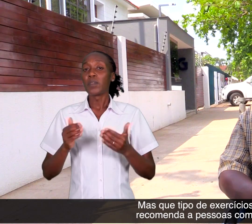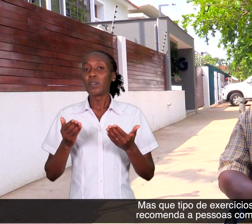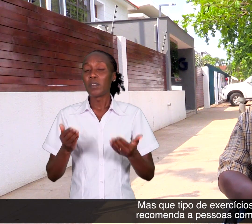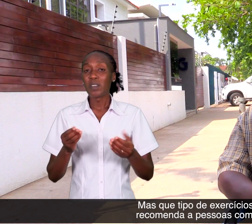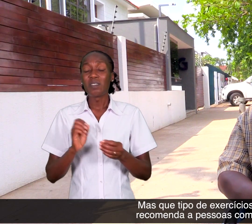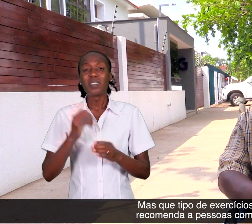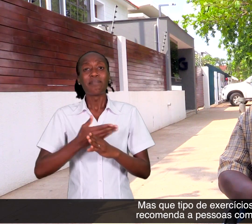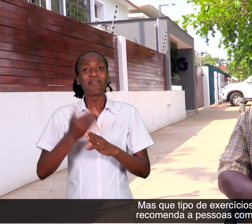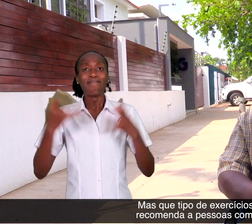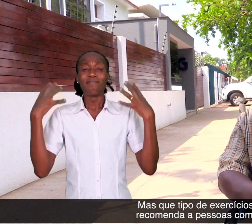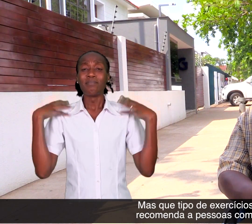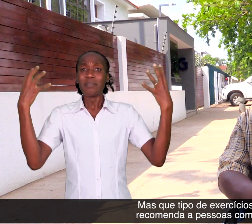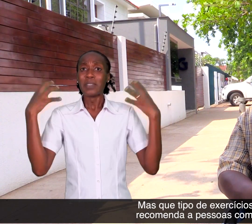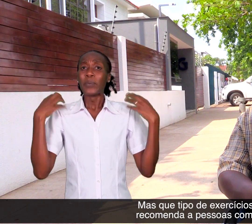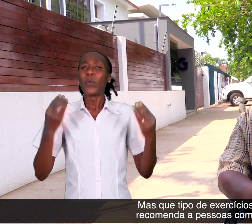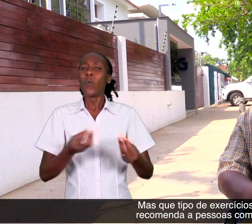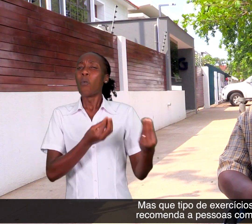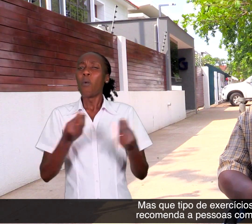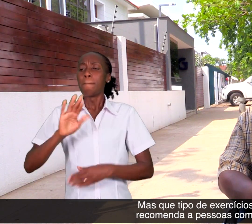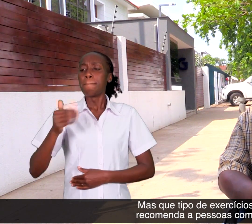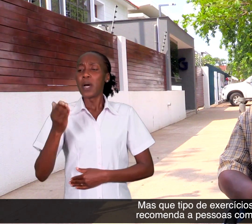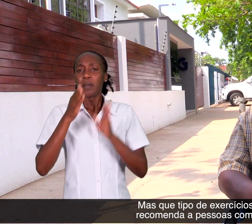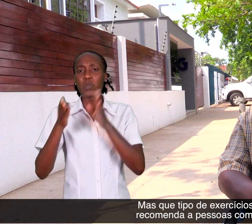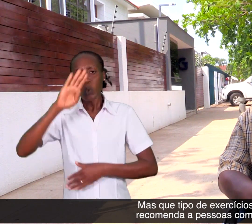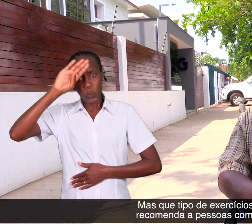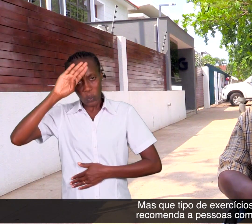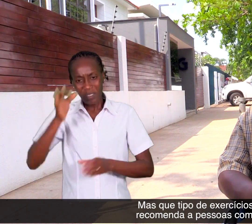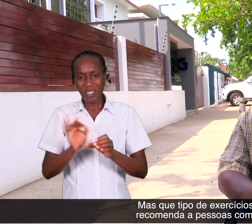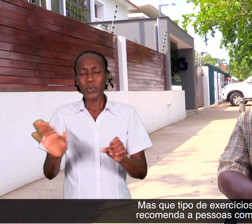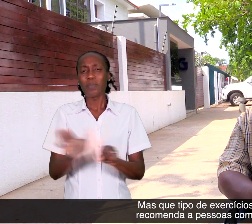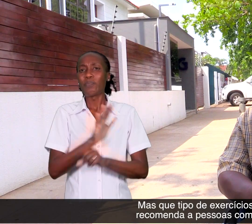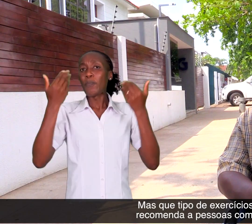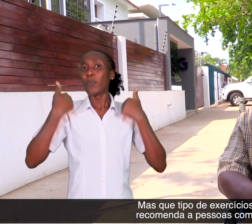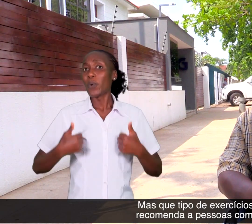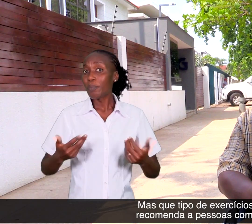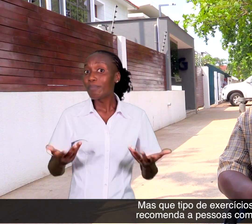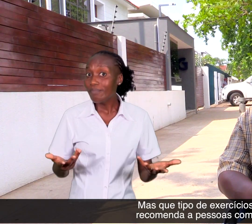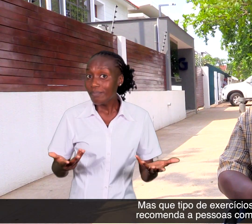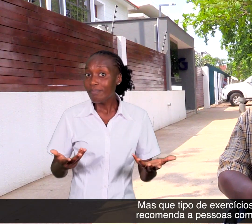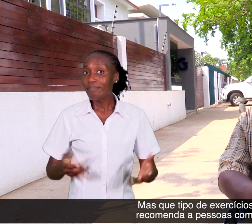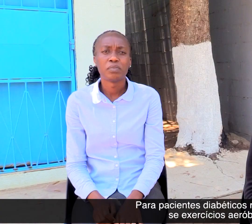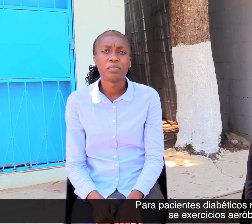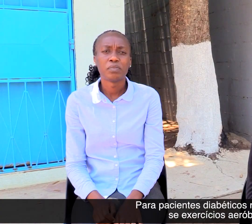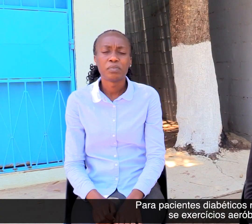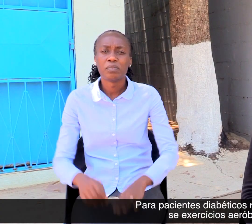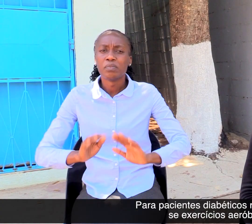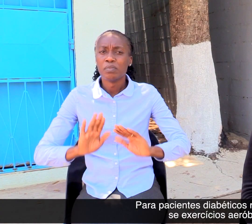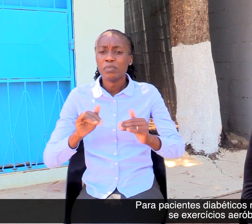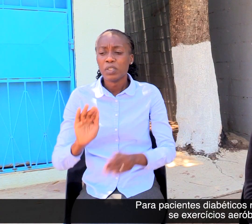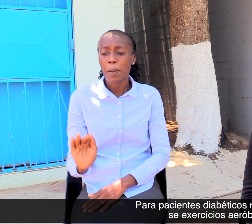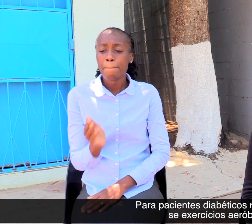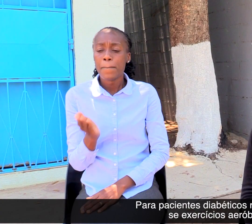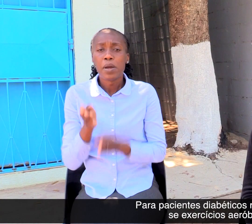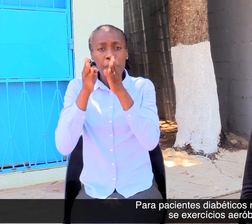Mas que tipo de exercícios físicos se recomendam a pessoas com diabetes? Para